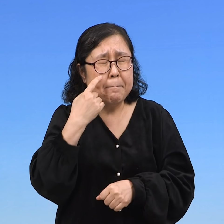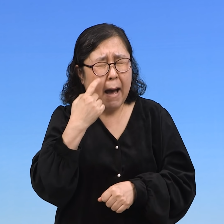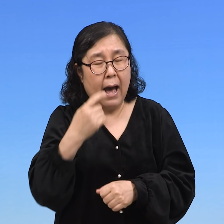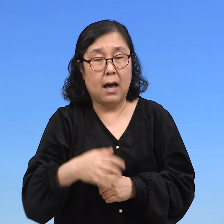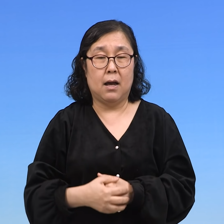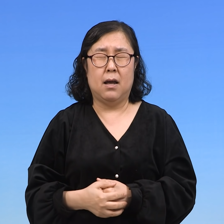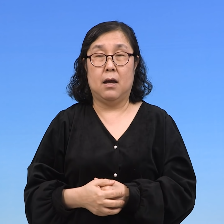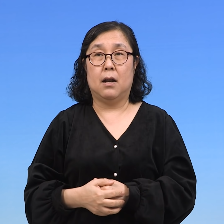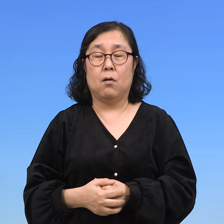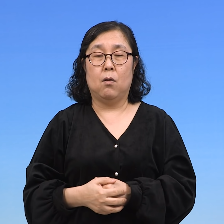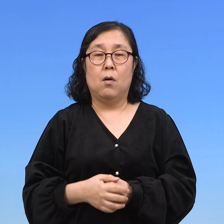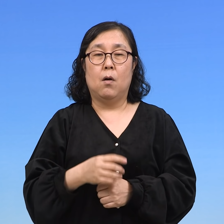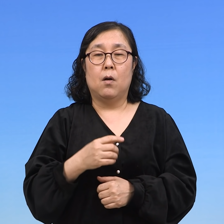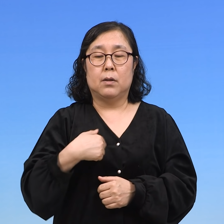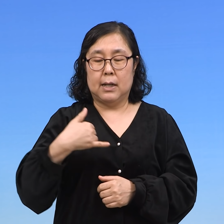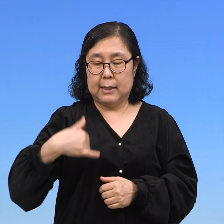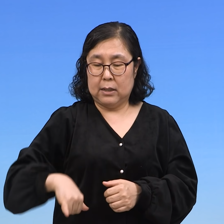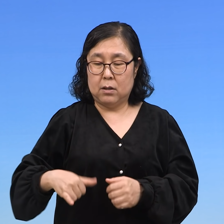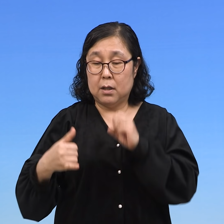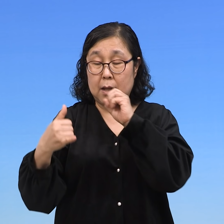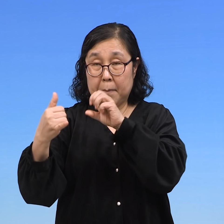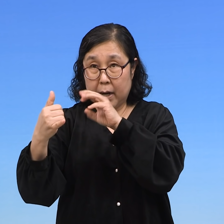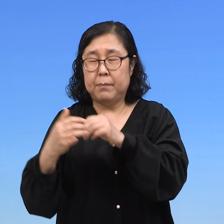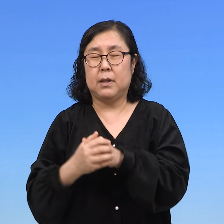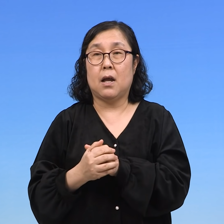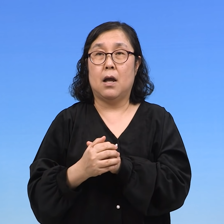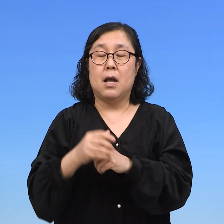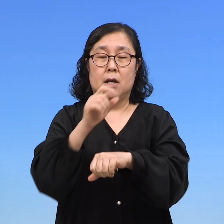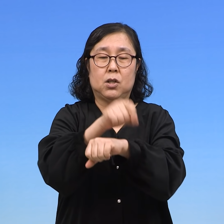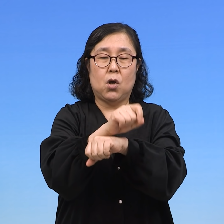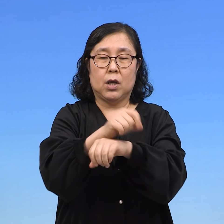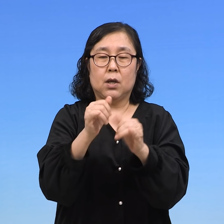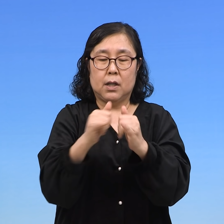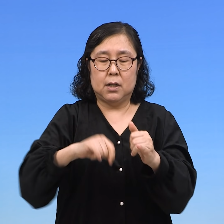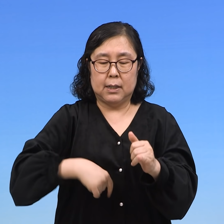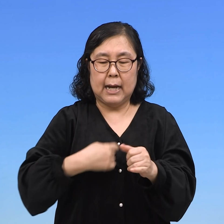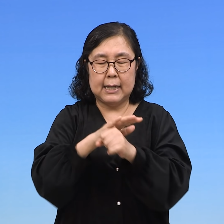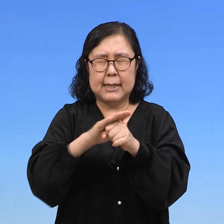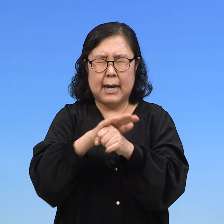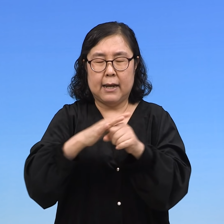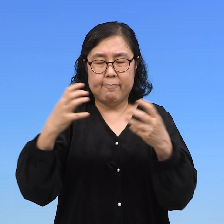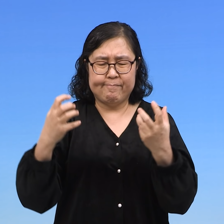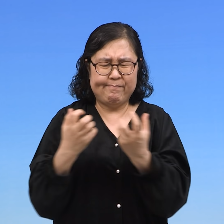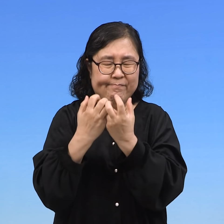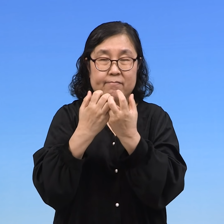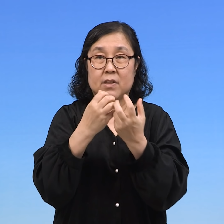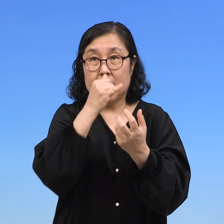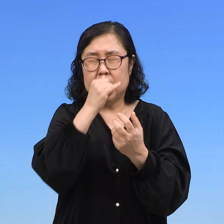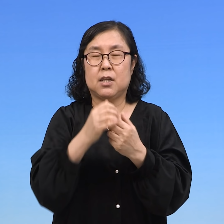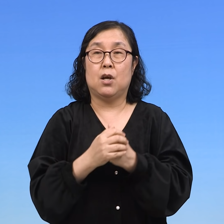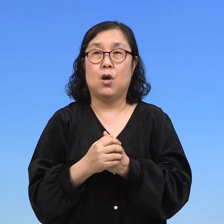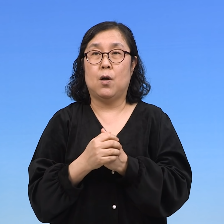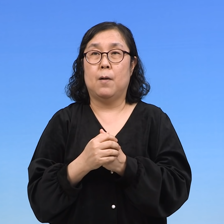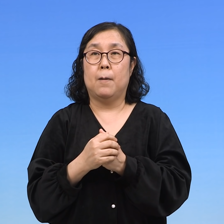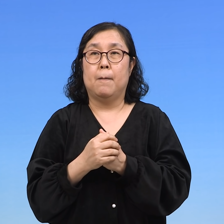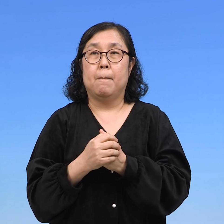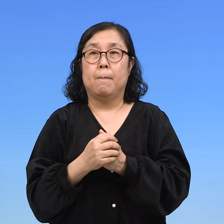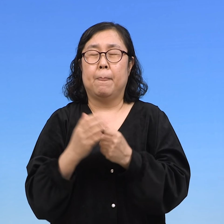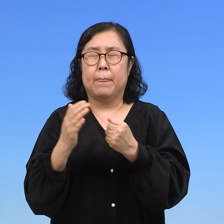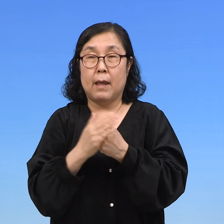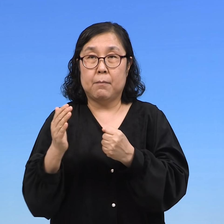이 서기관의 자기 사랑은 뭐 이거 못 말리는 거 아닙니까? 말로도 할 수 없는 자기 사랑의 극치가